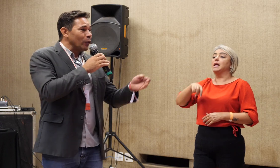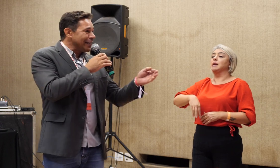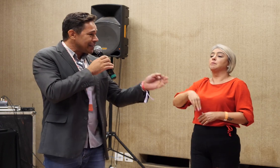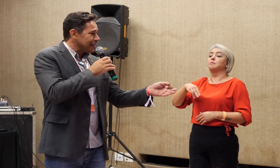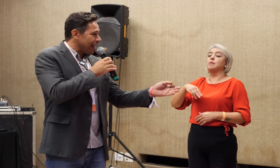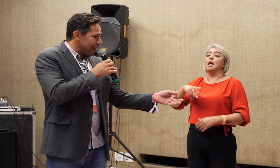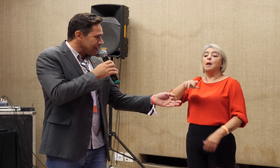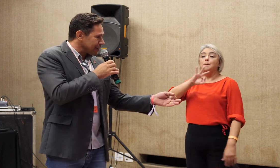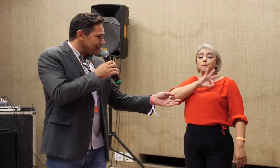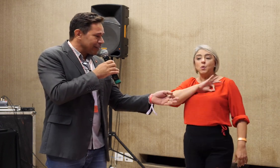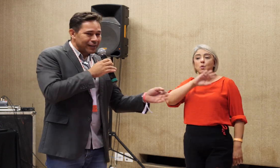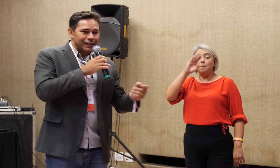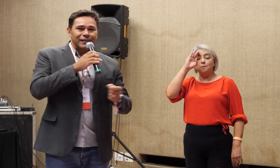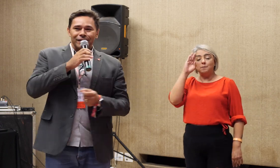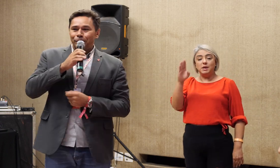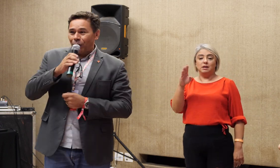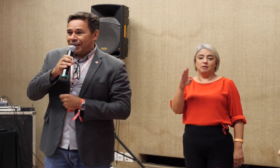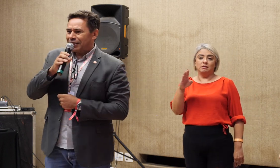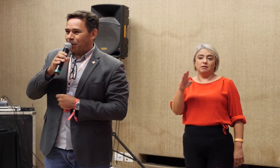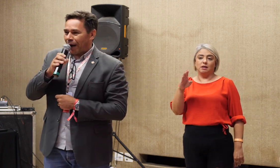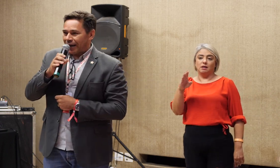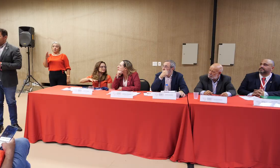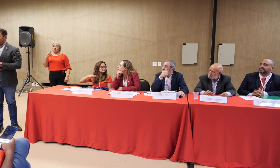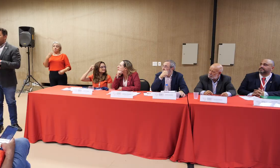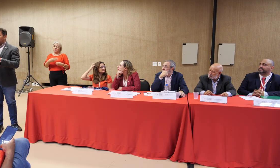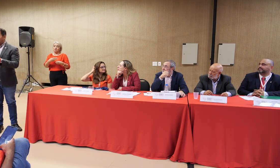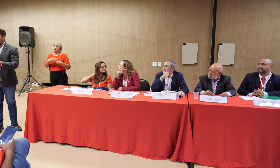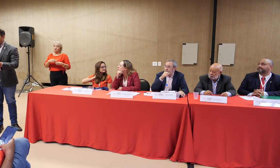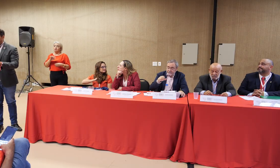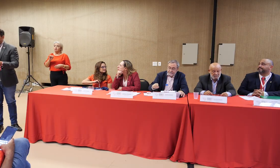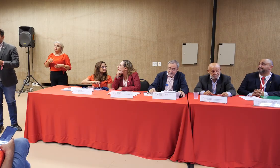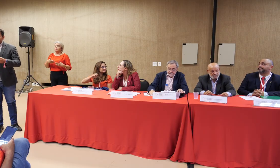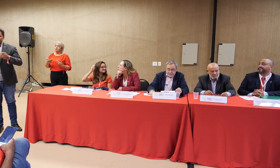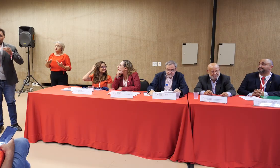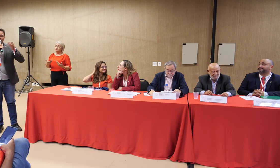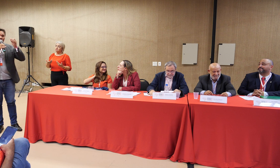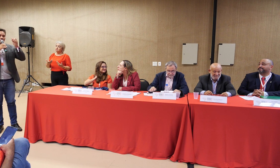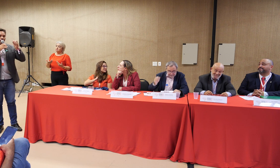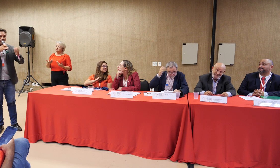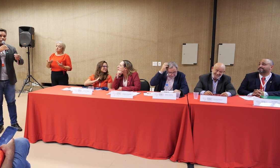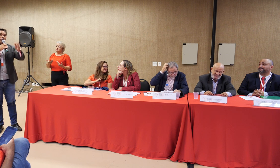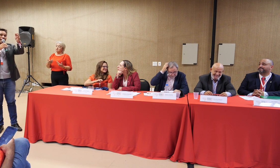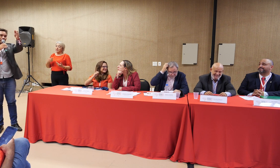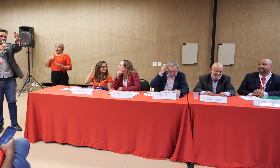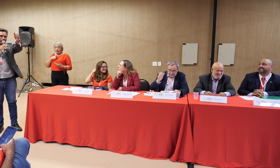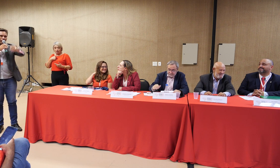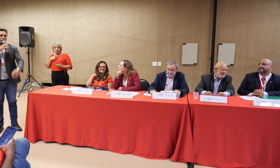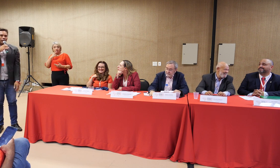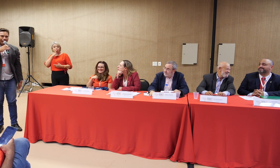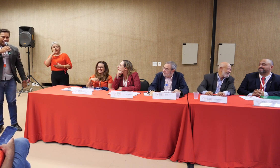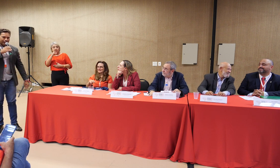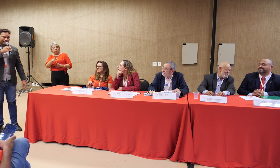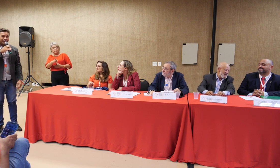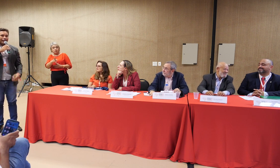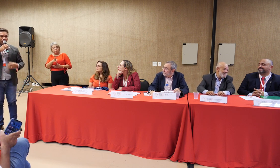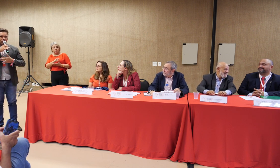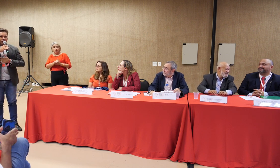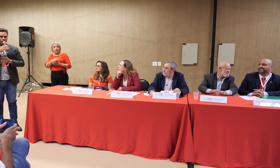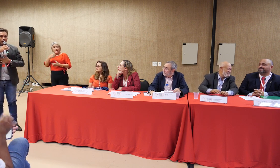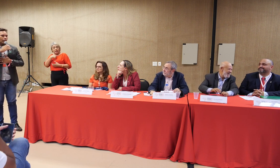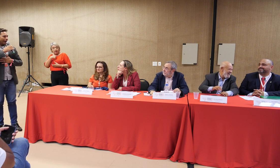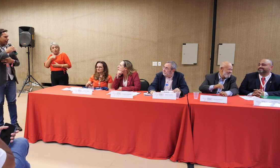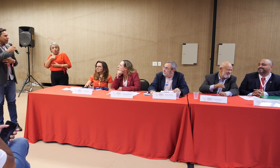ser policiais municipais, o que não são. Então, eu, respondendo ao nosso colega,